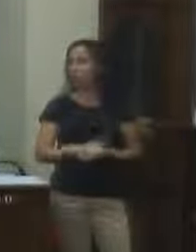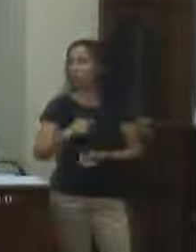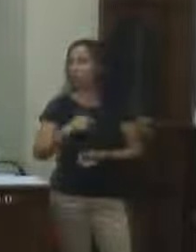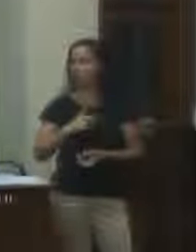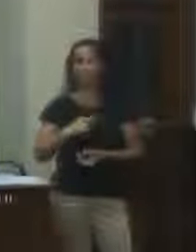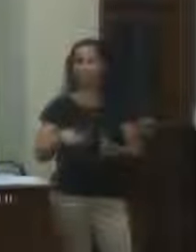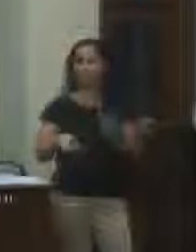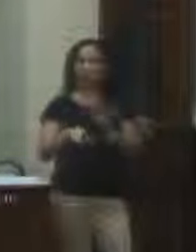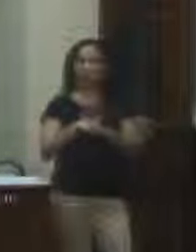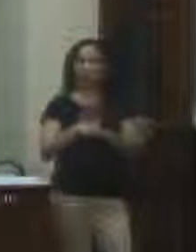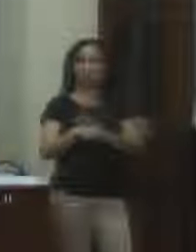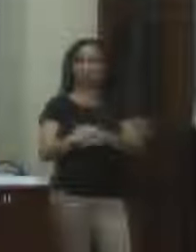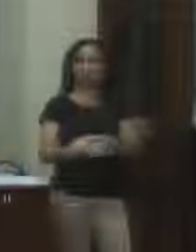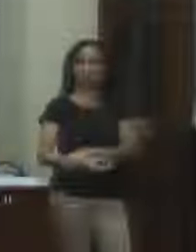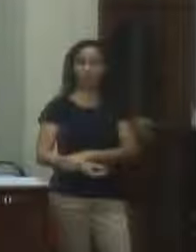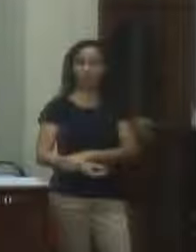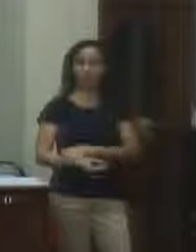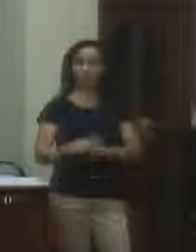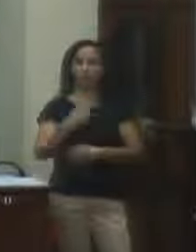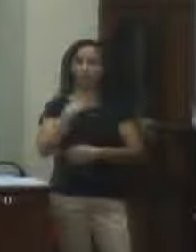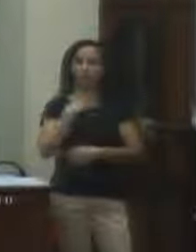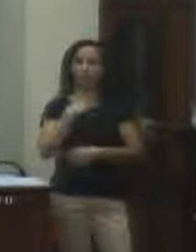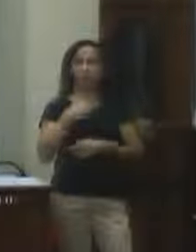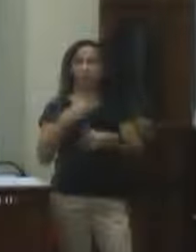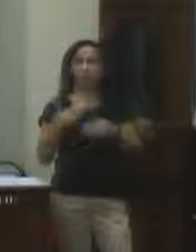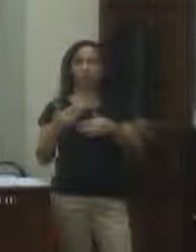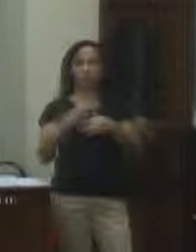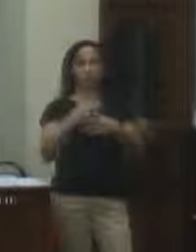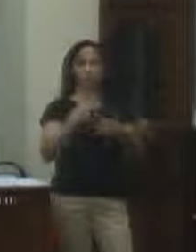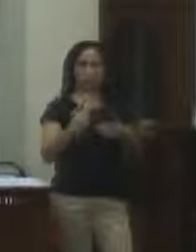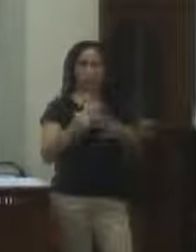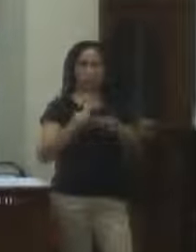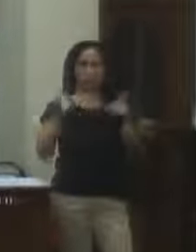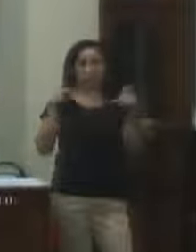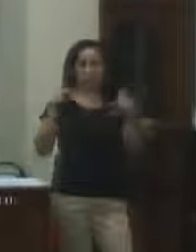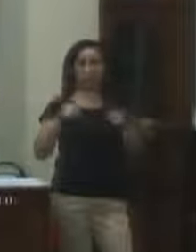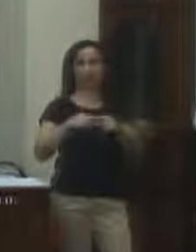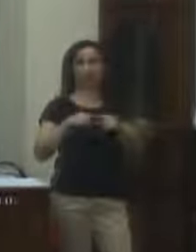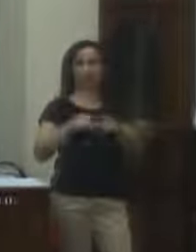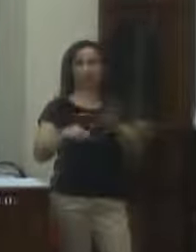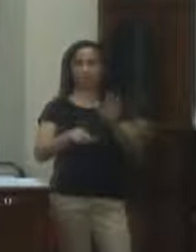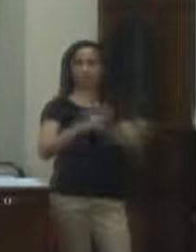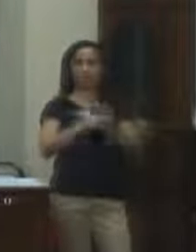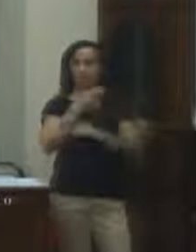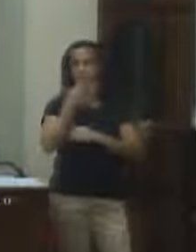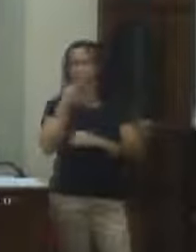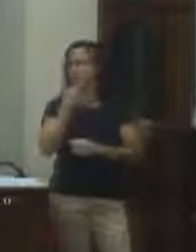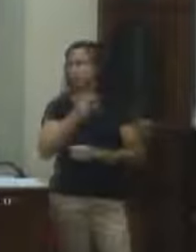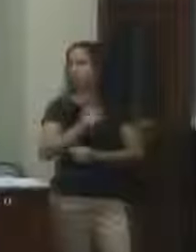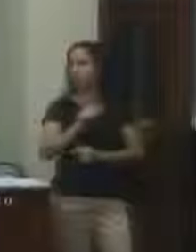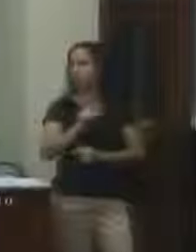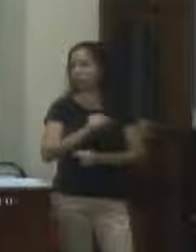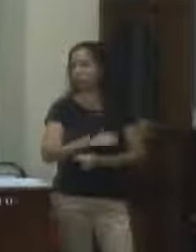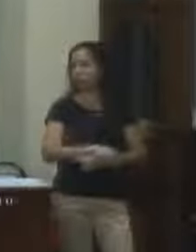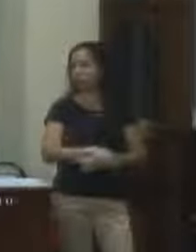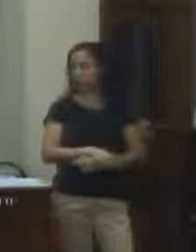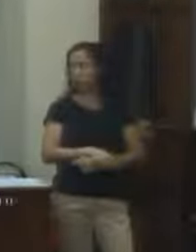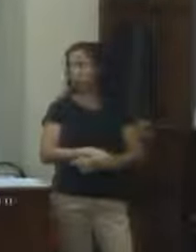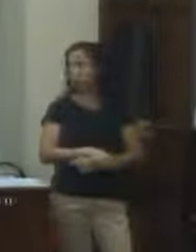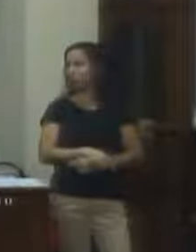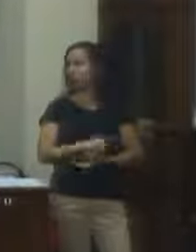amarrado na lei. Ele não pode ter desproporção à lei. A lei diz que